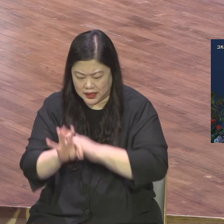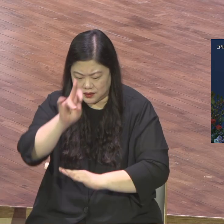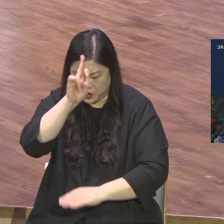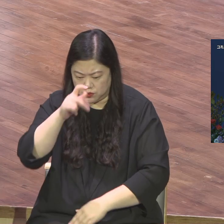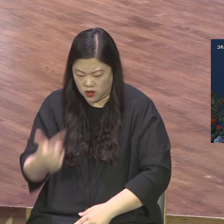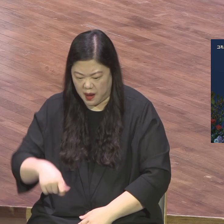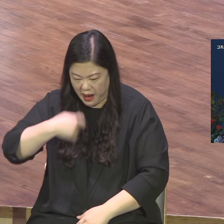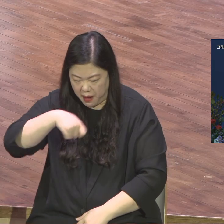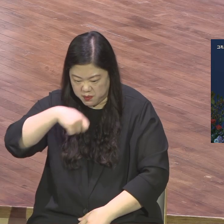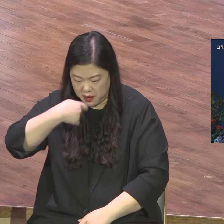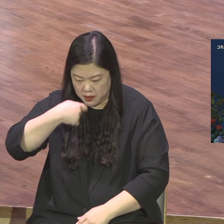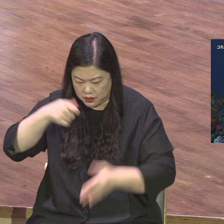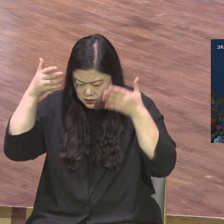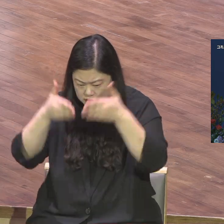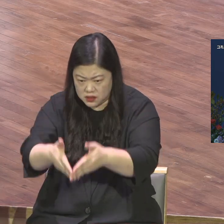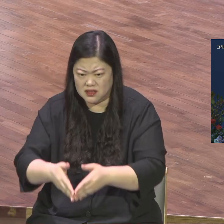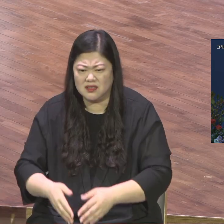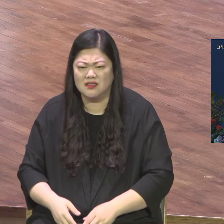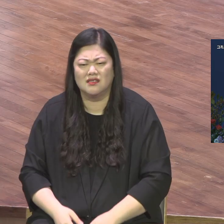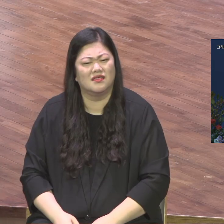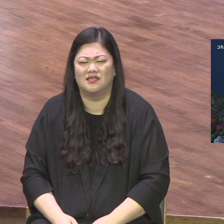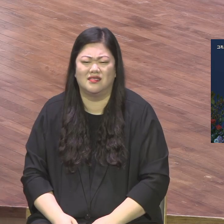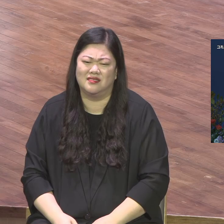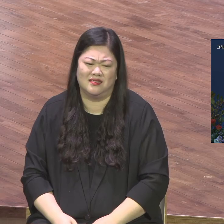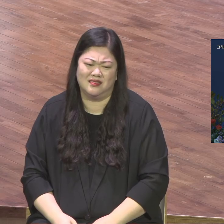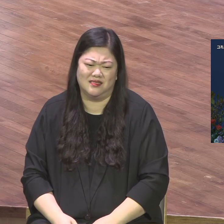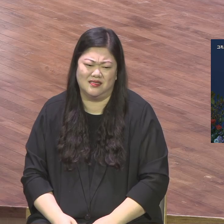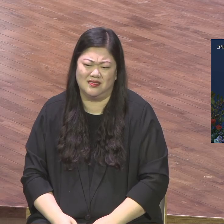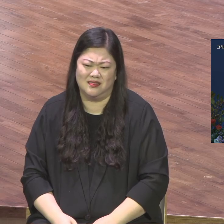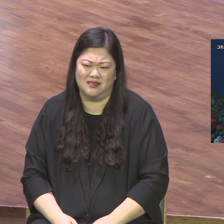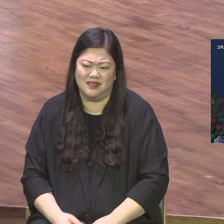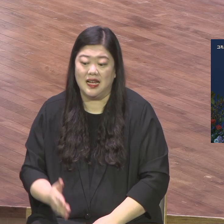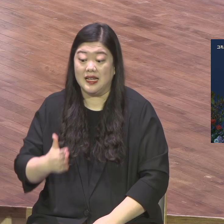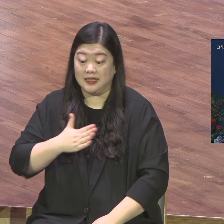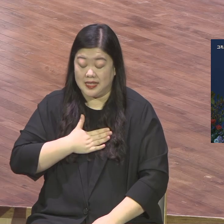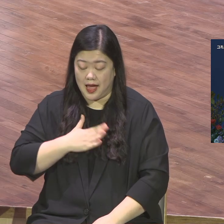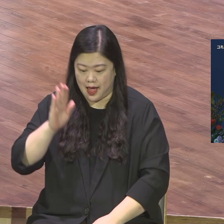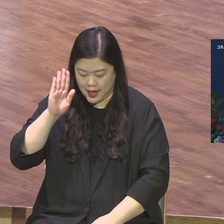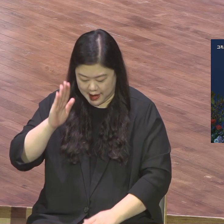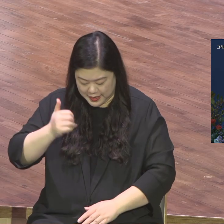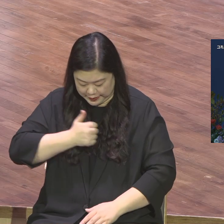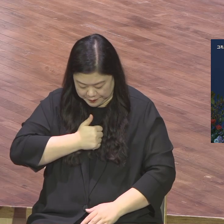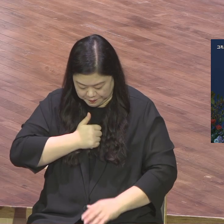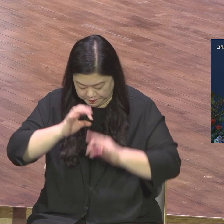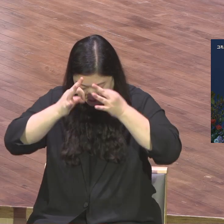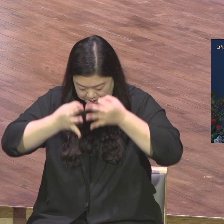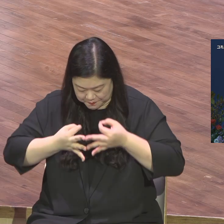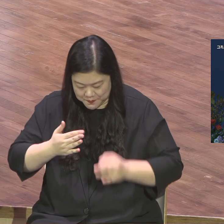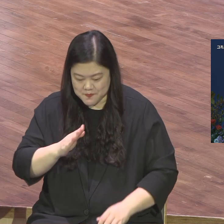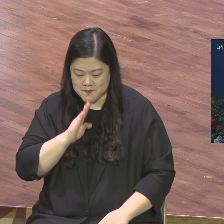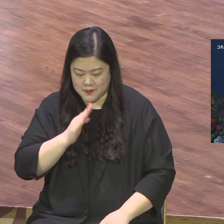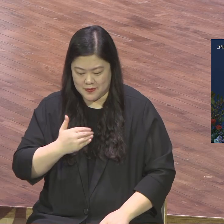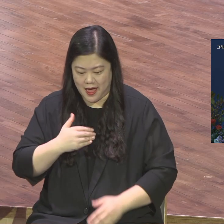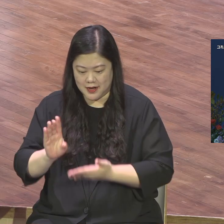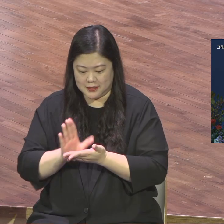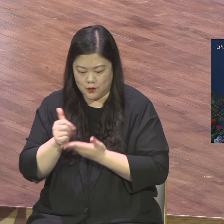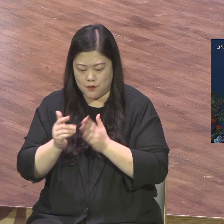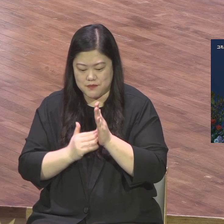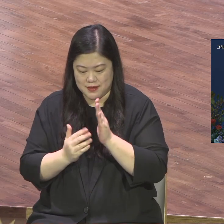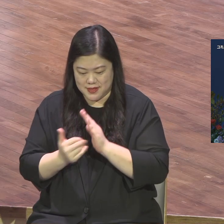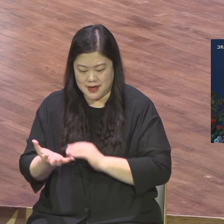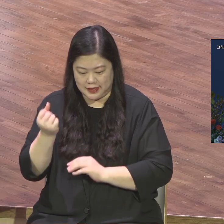그런 가치 없는 존재가 아니라, 그래 서로 인생이 아니라 영원한 그리스도의 비밀을 맡은 자다.